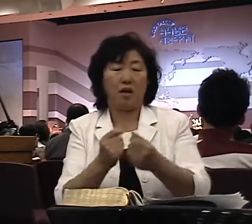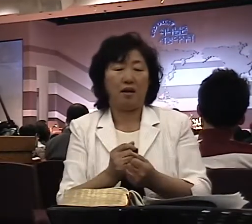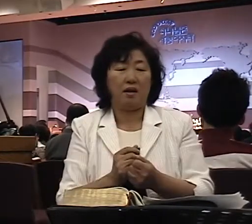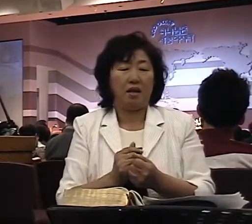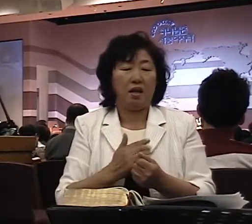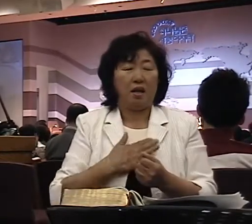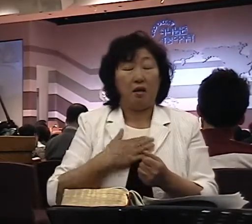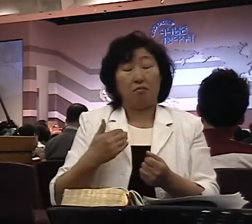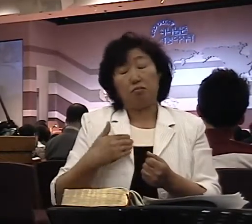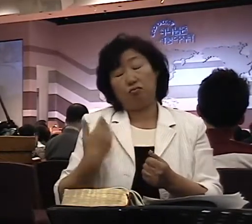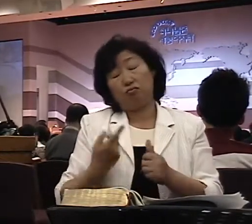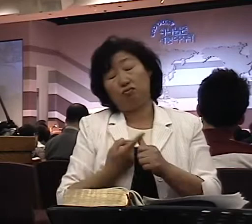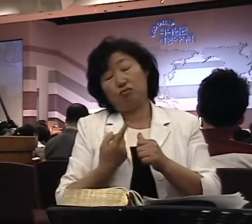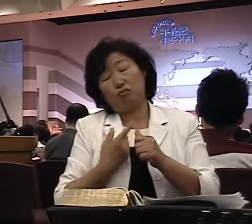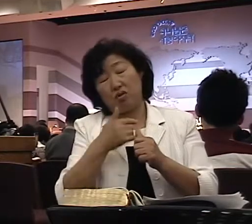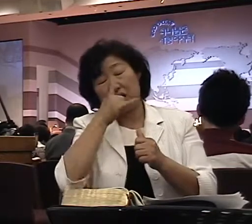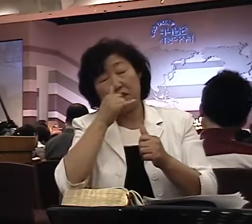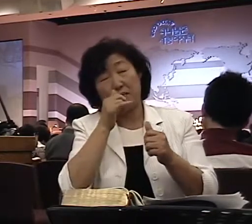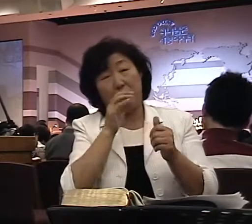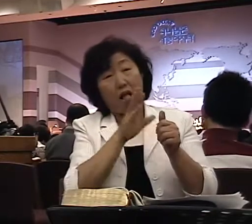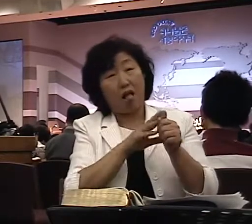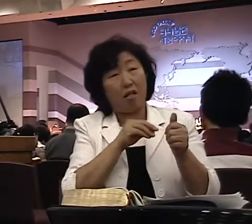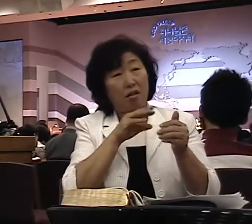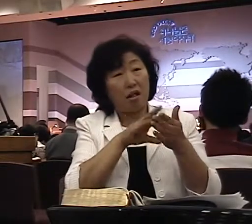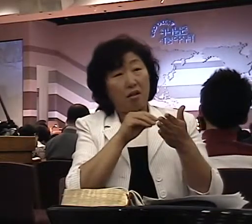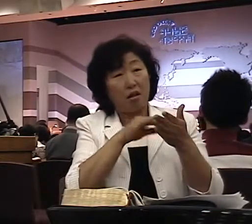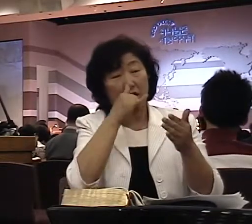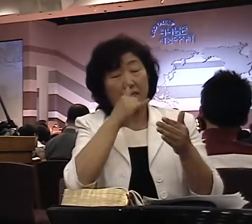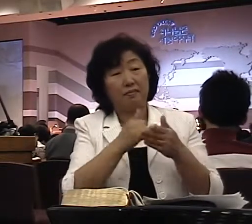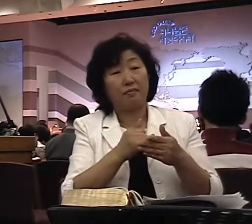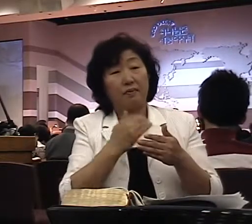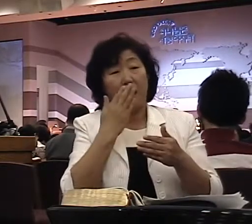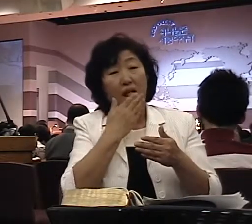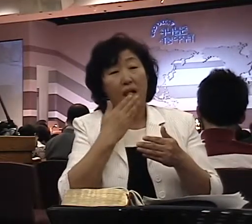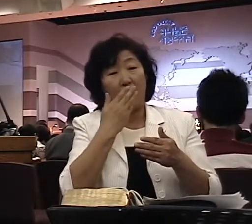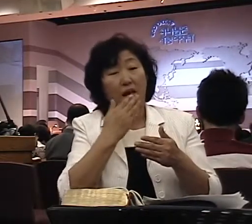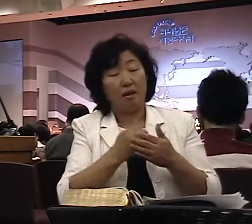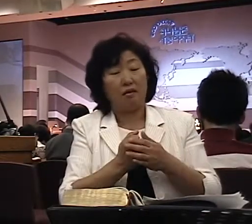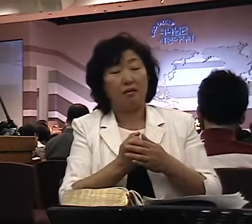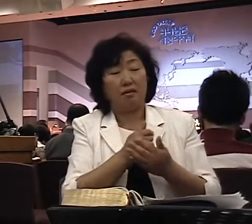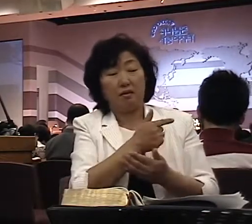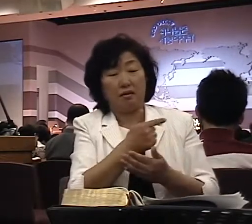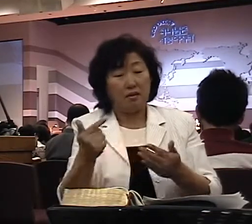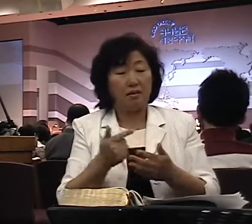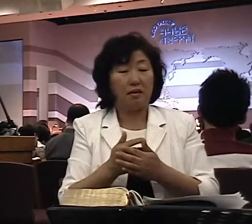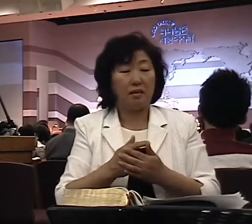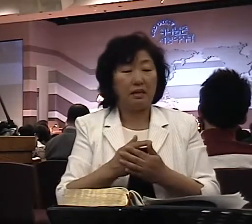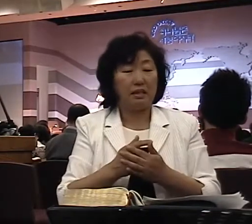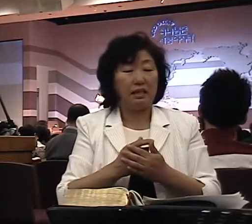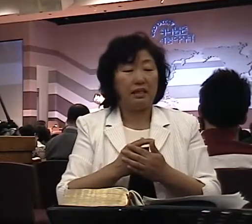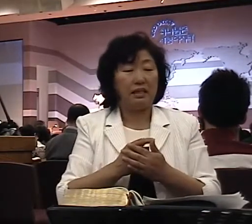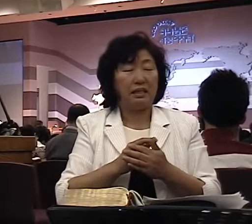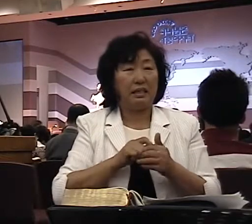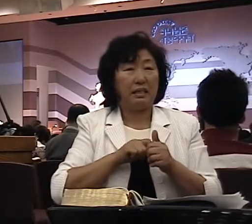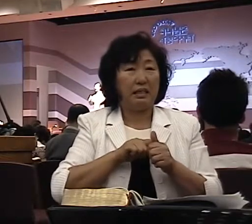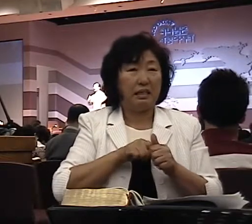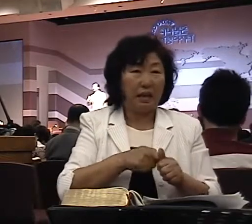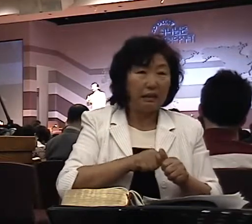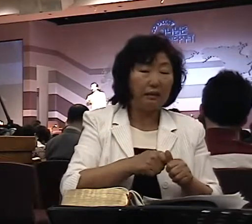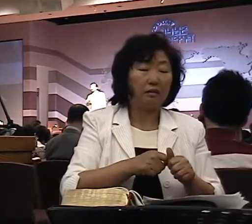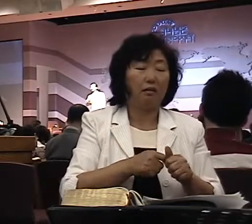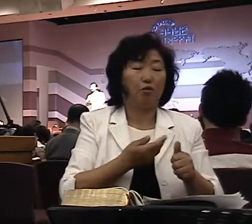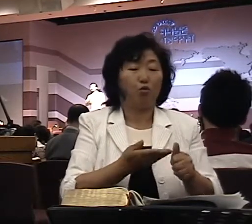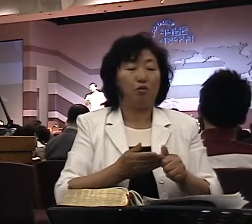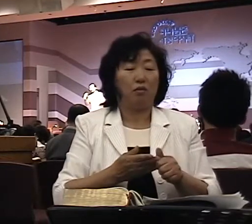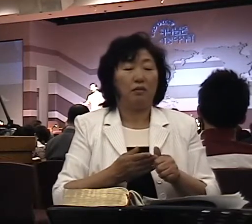막 내가 모르고 핥고 있을 때에는 달콤하고 너무나 자극을 주고 satisfy